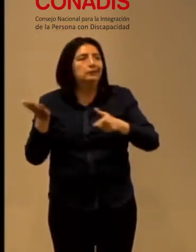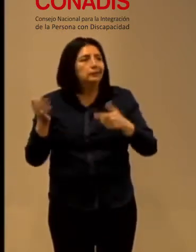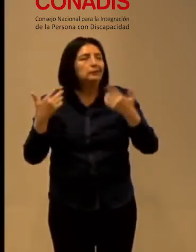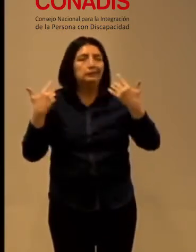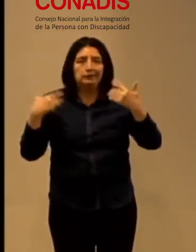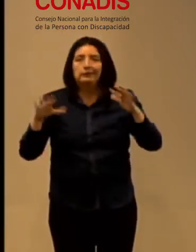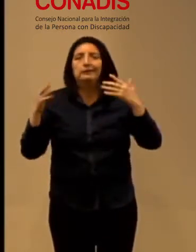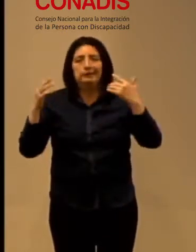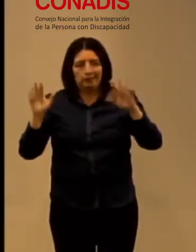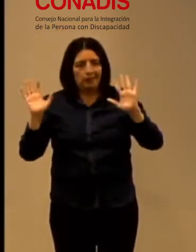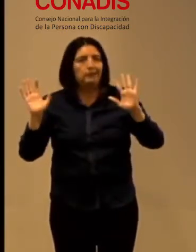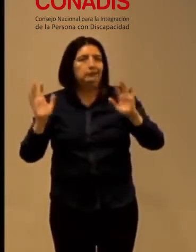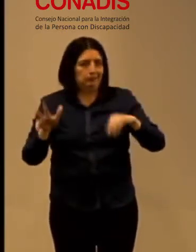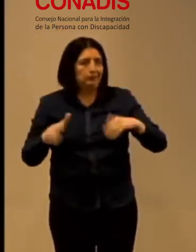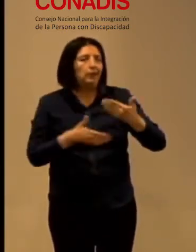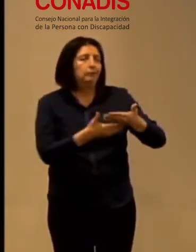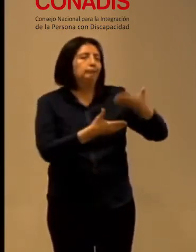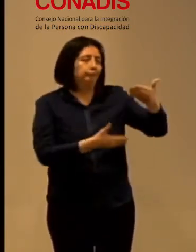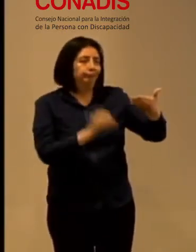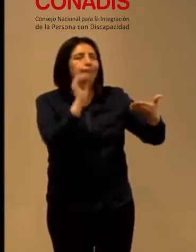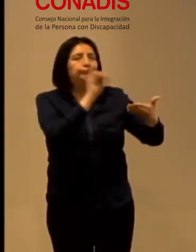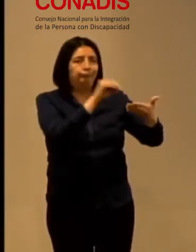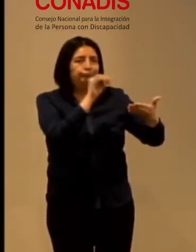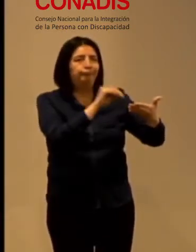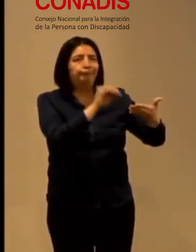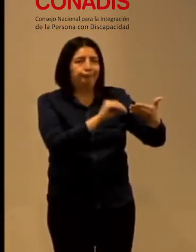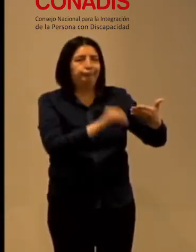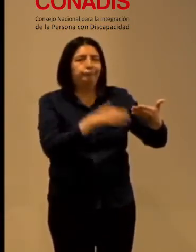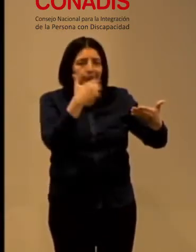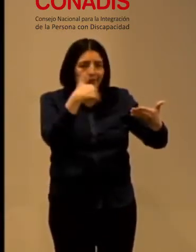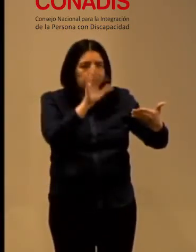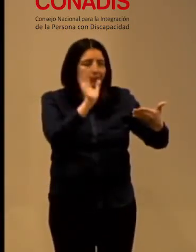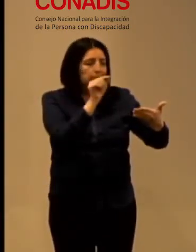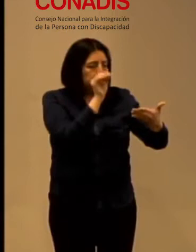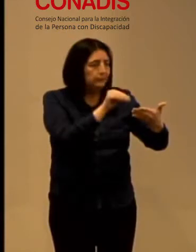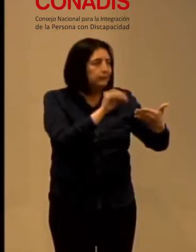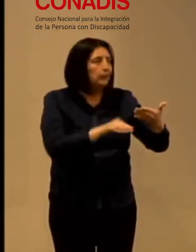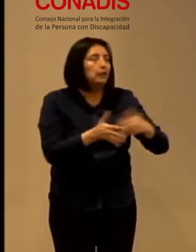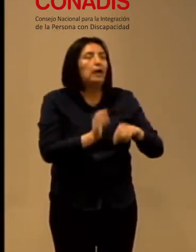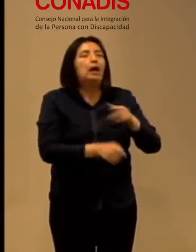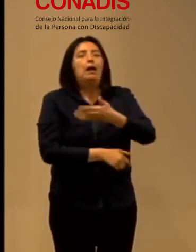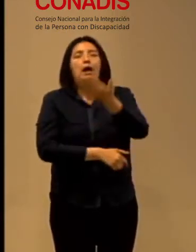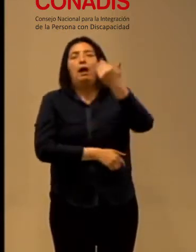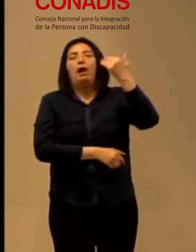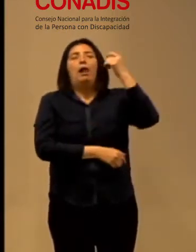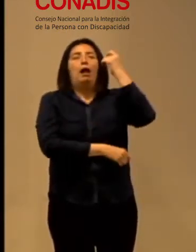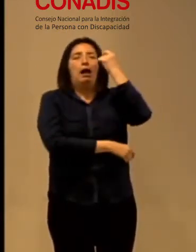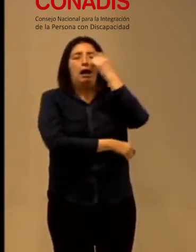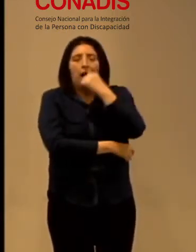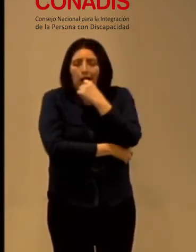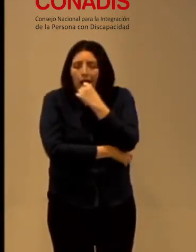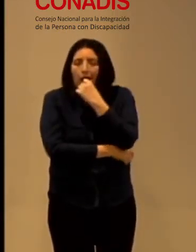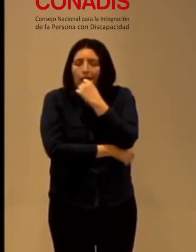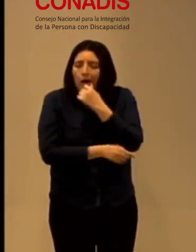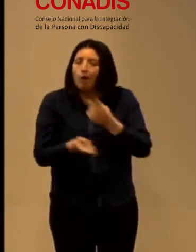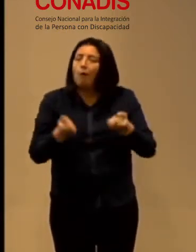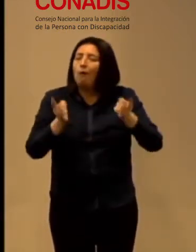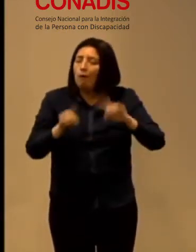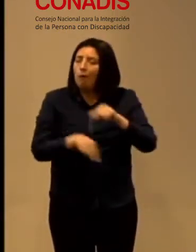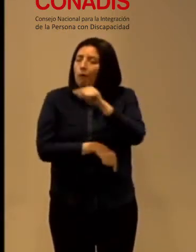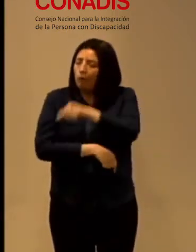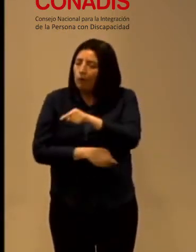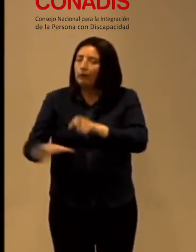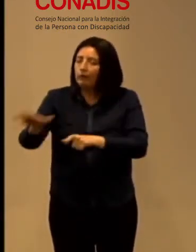está internalizado en el programa y que ha sido muy, muy importante darnos cuenta que en el momento de implementar para